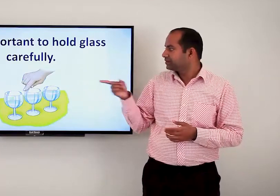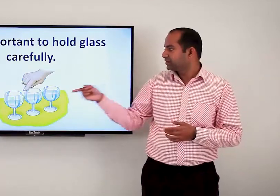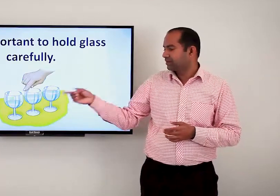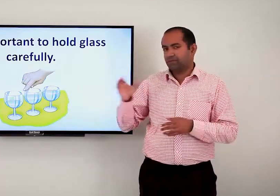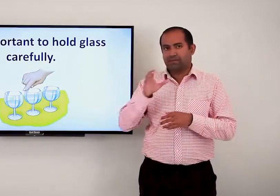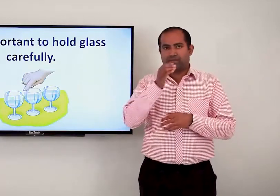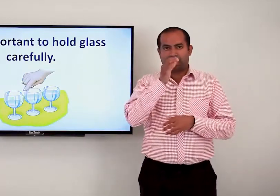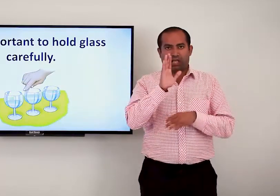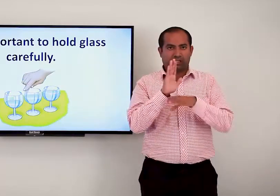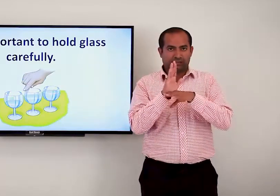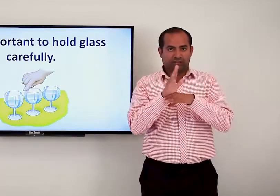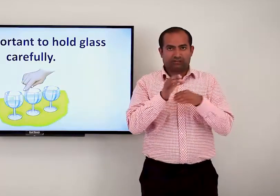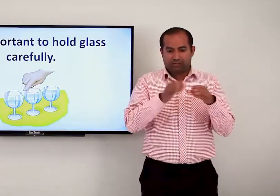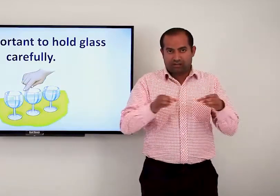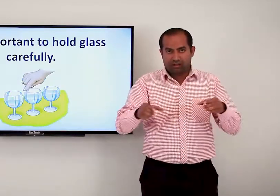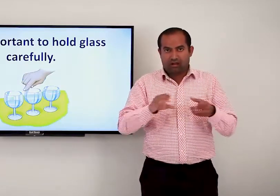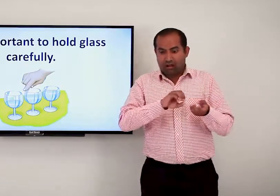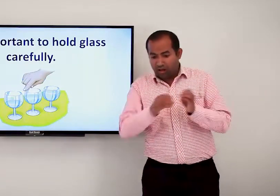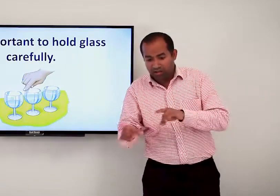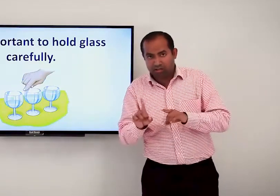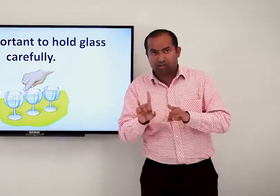शीशे के गिलासों को एहतियात से रखें।